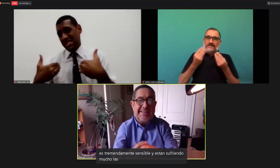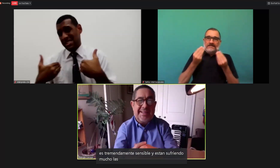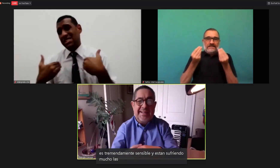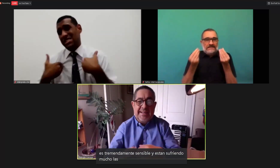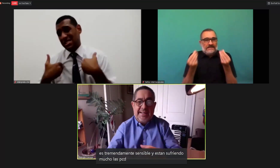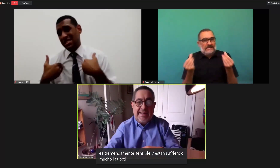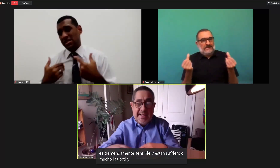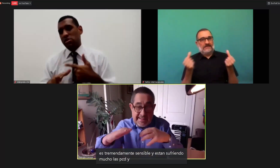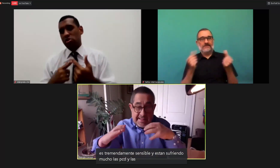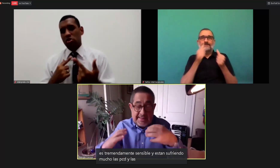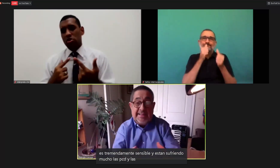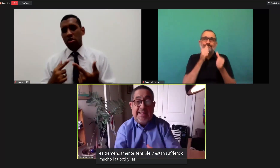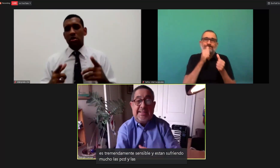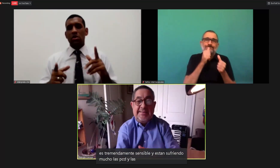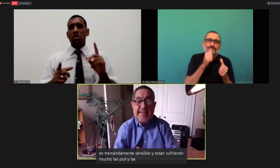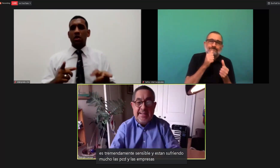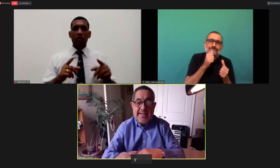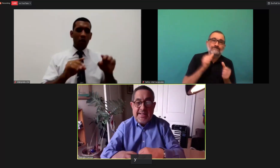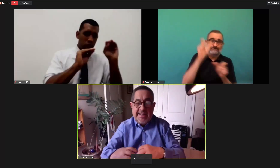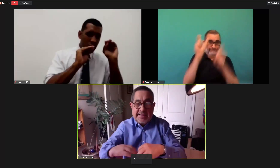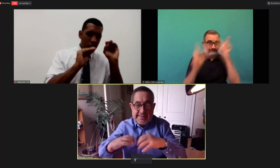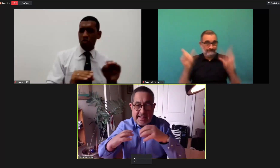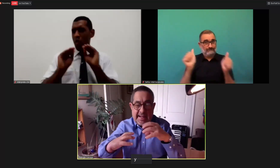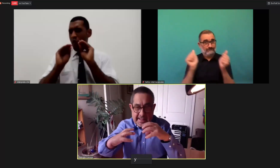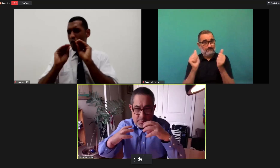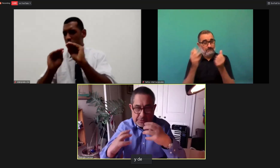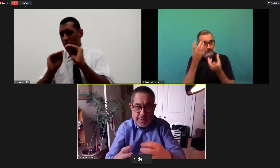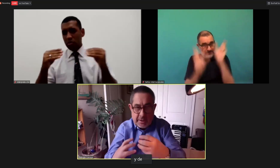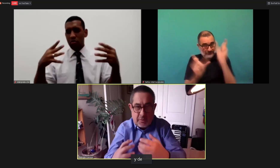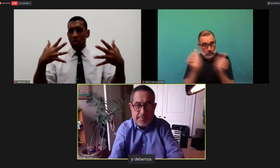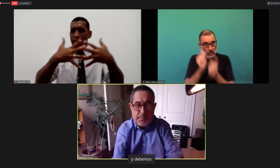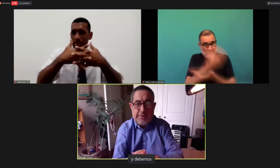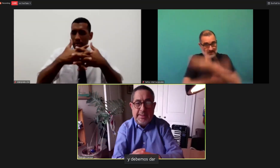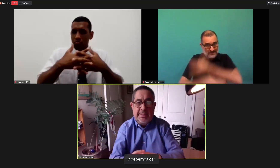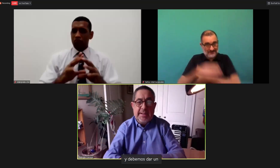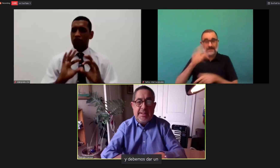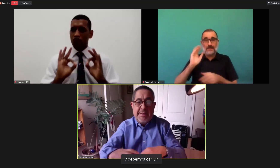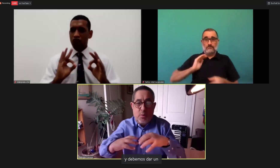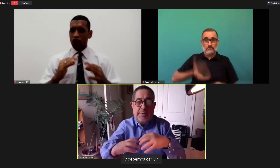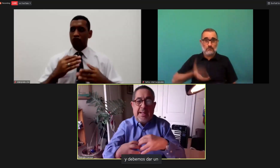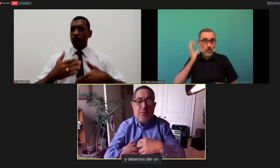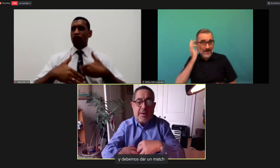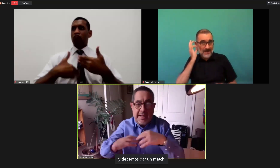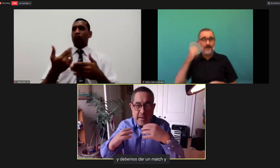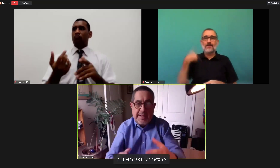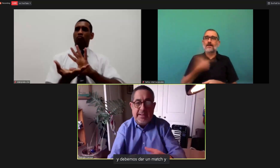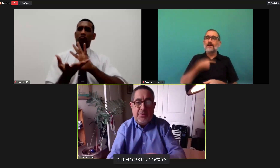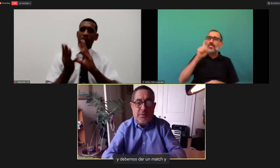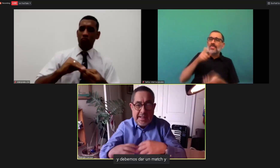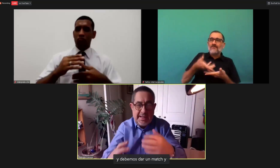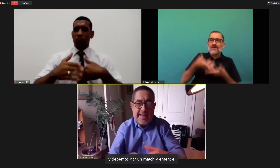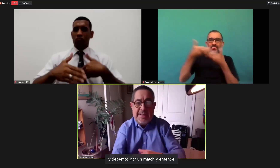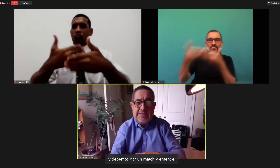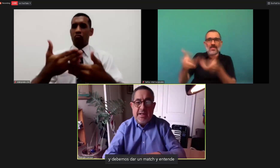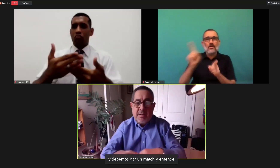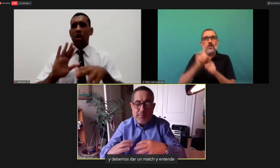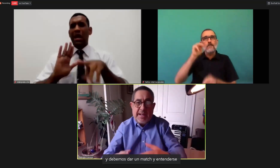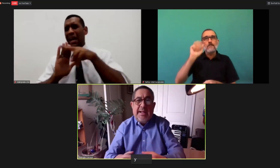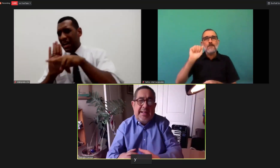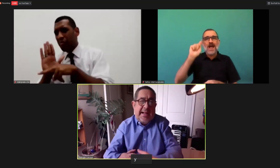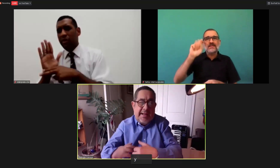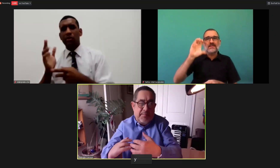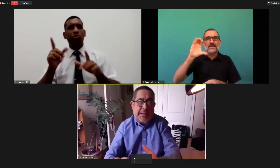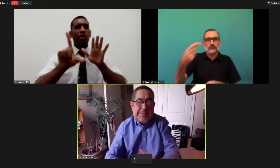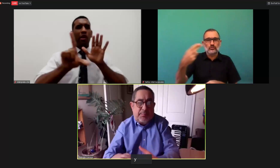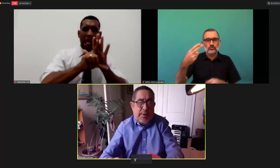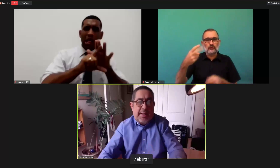match, y entenderse y hacer las adecuaciones que corresponden y ajustar los reglamentos y las leyes